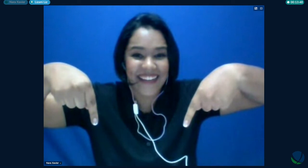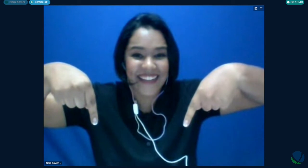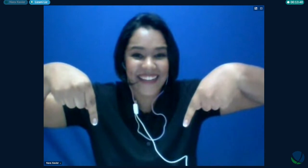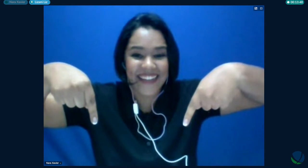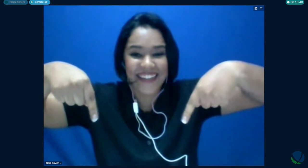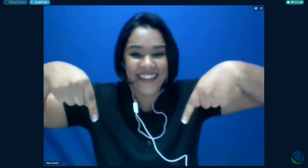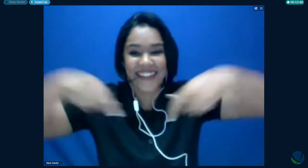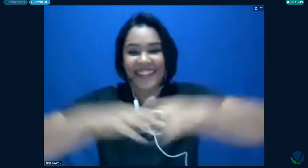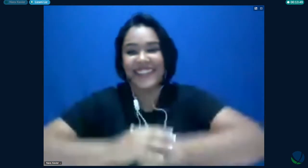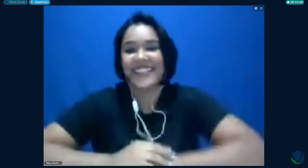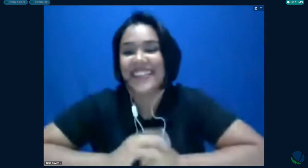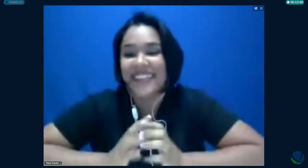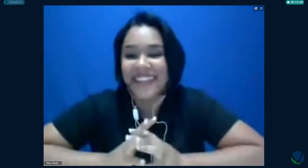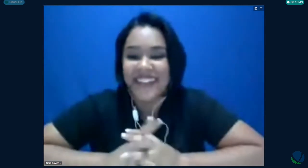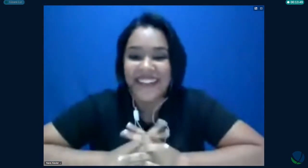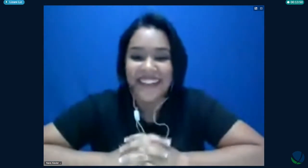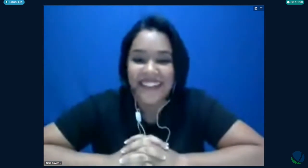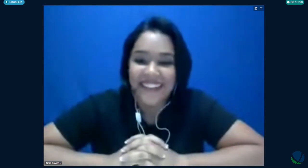Aí.